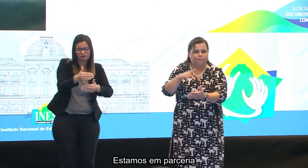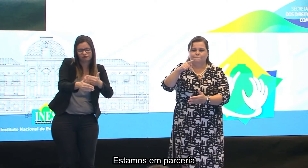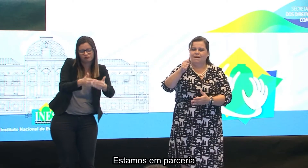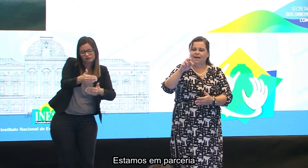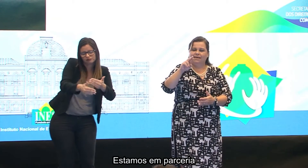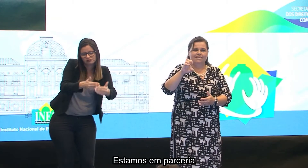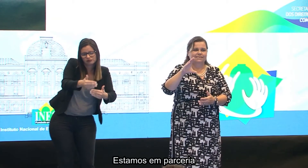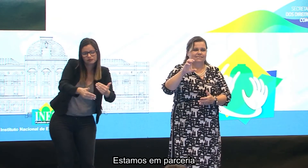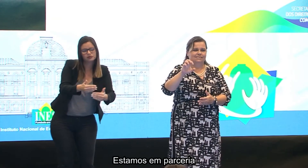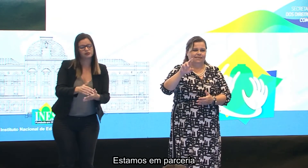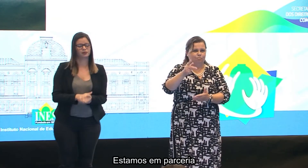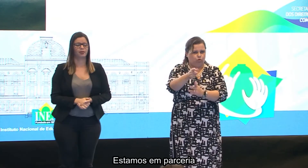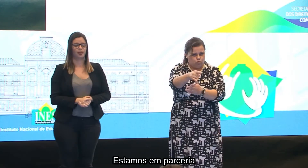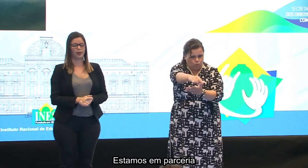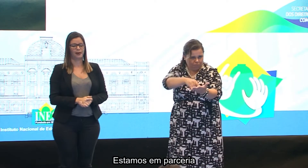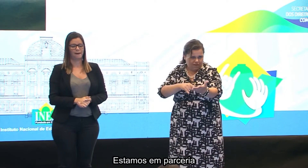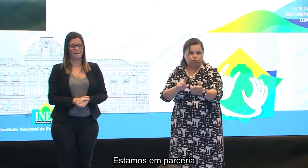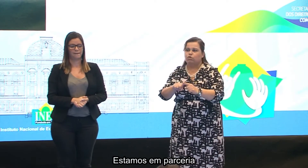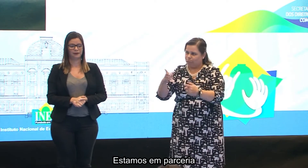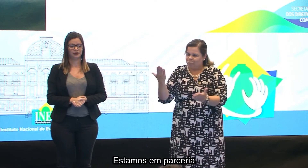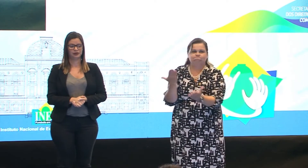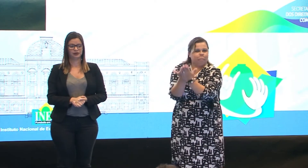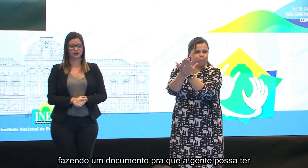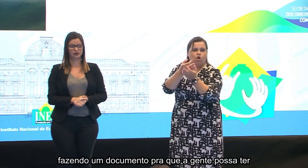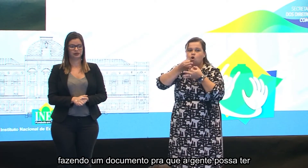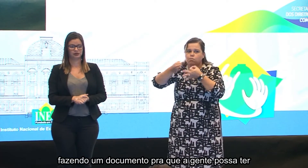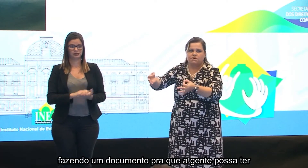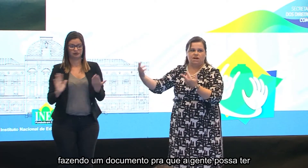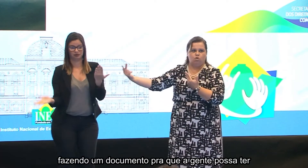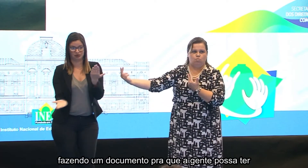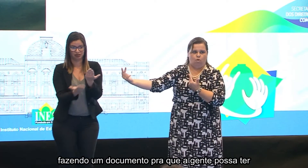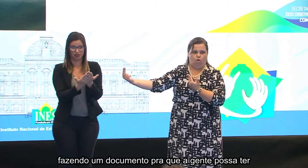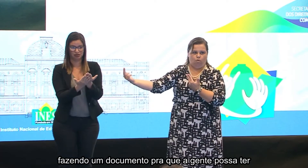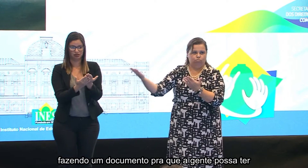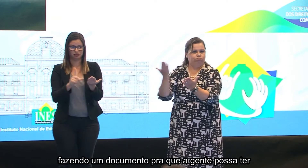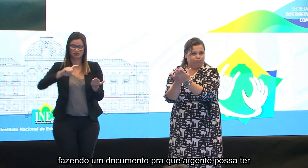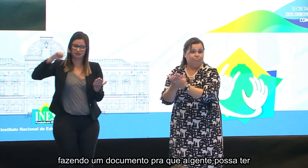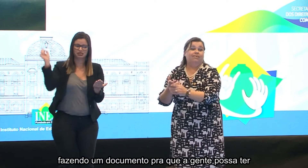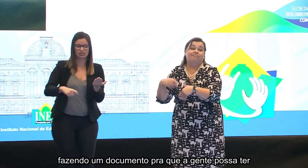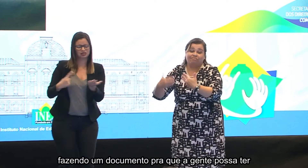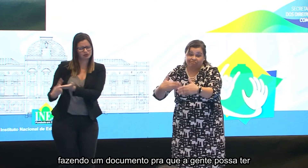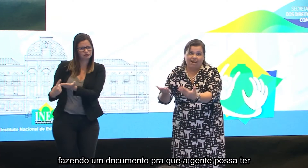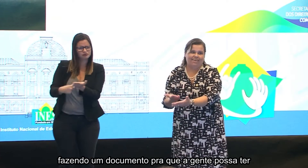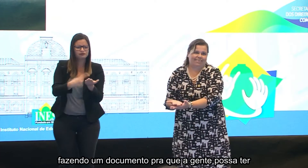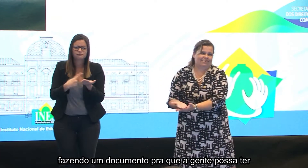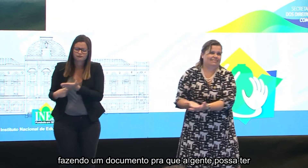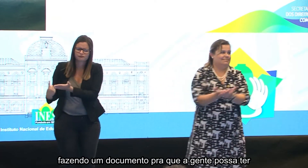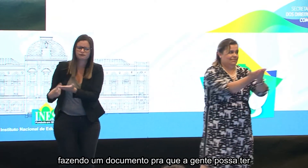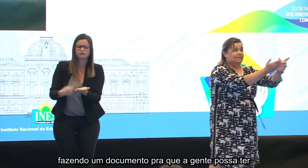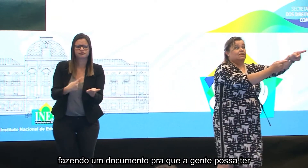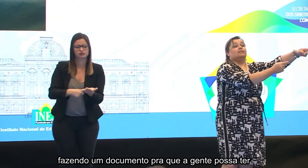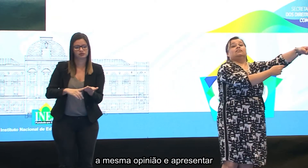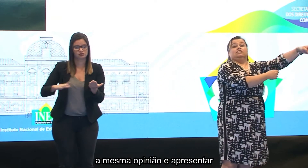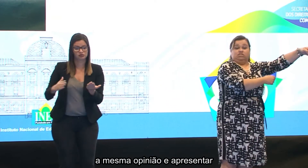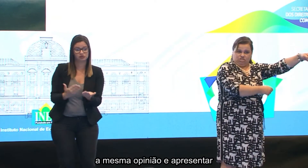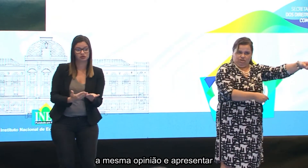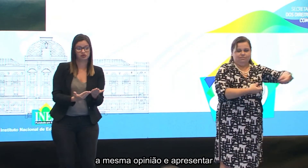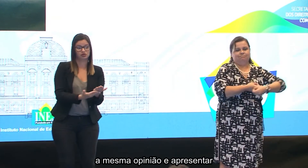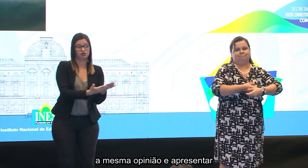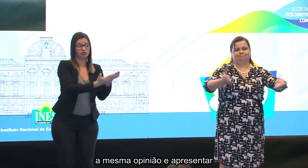Então, estamos em parceria, fazendo um documento para que a gente possa ter a mesma